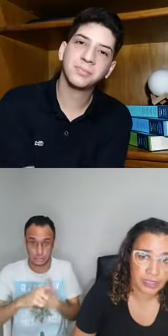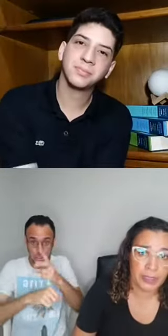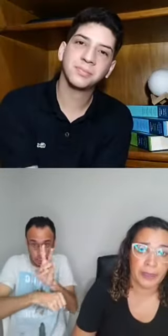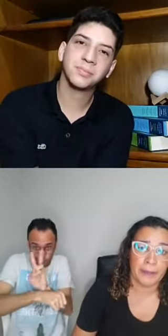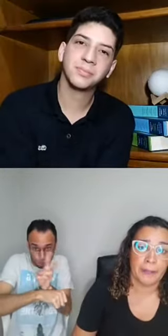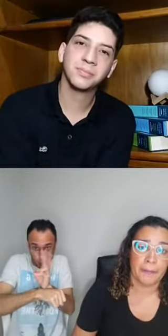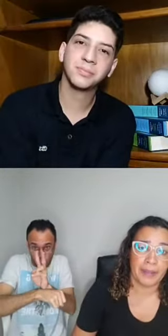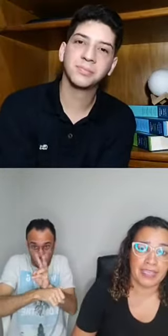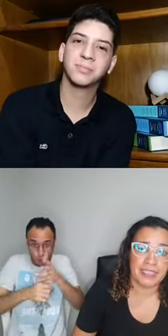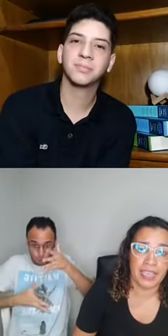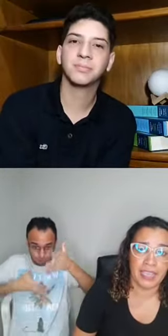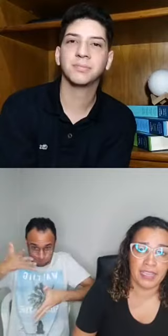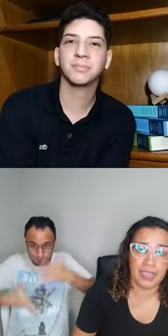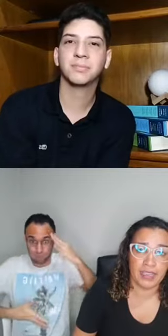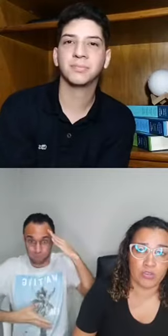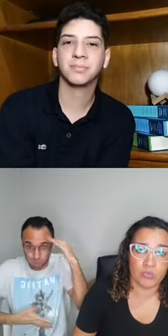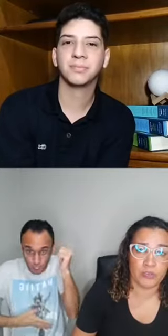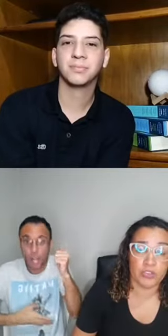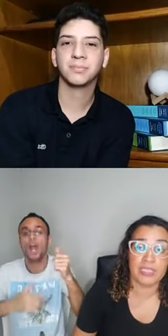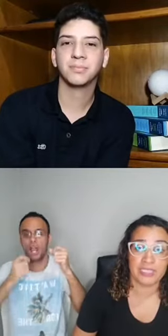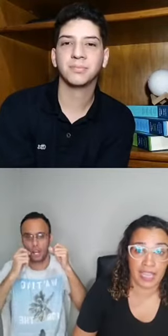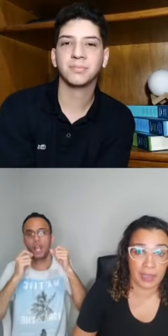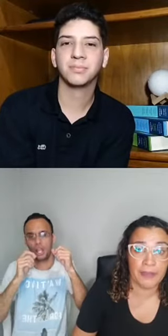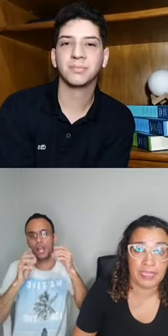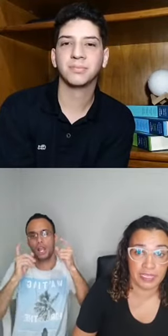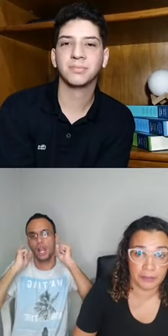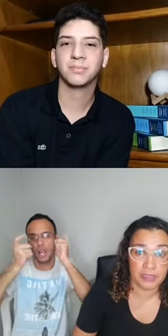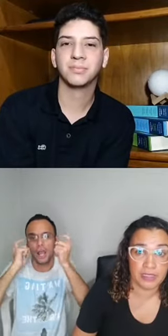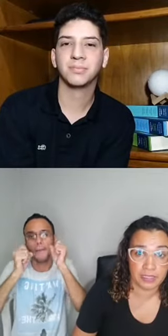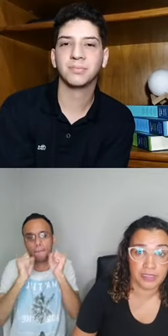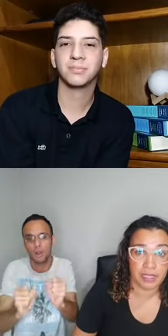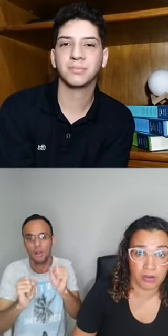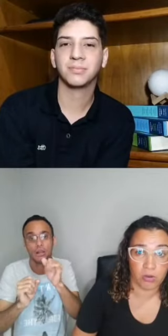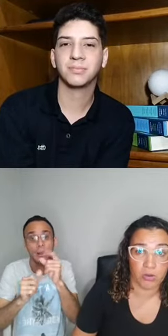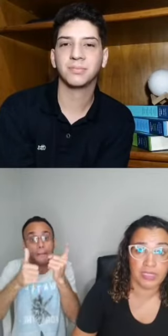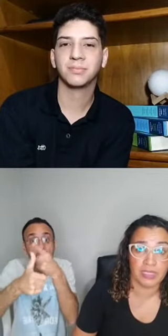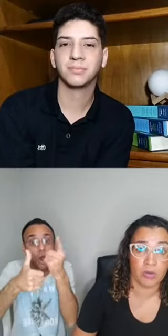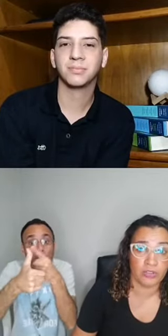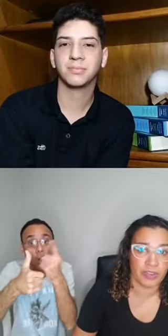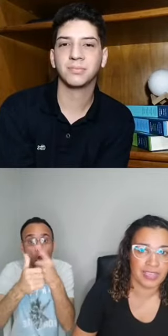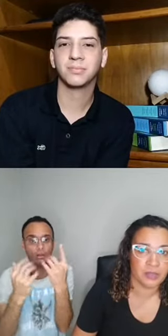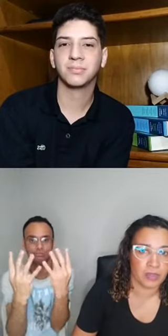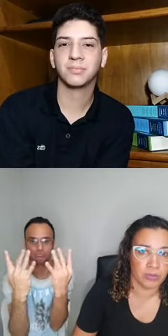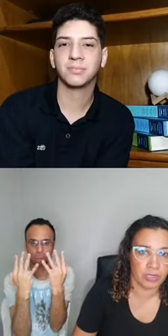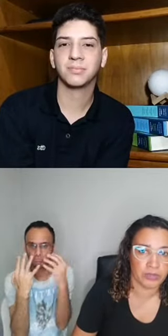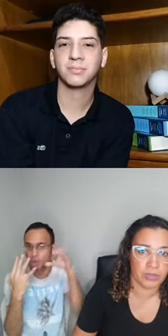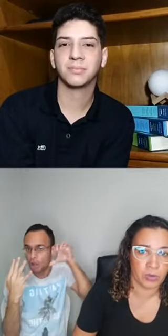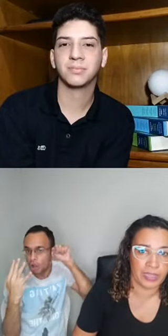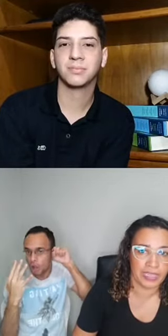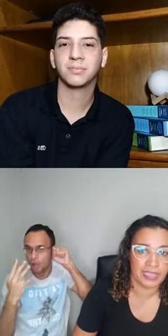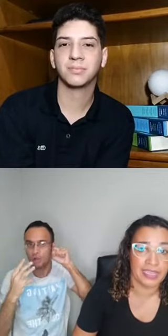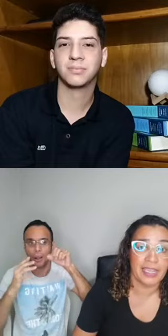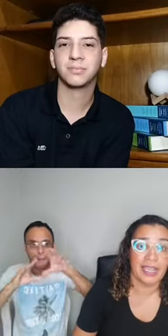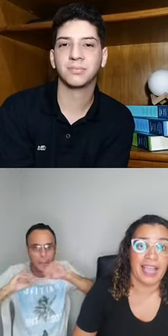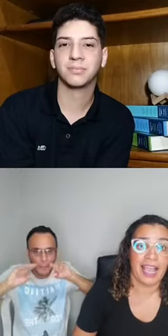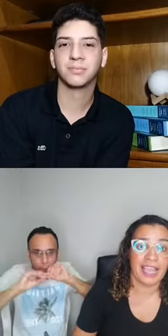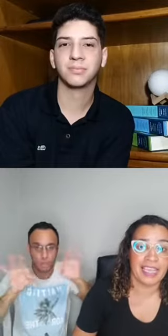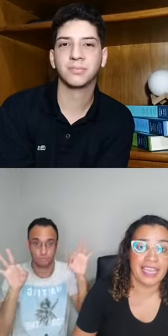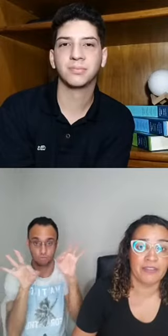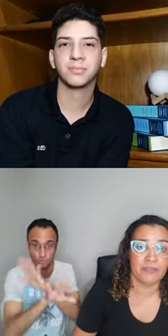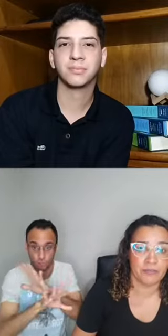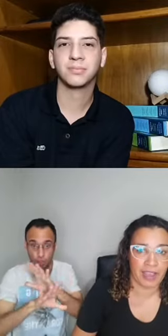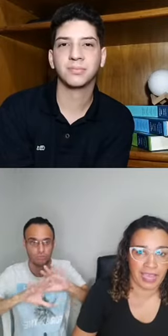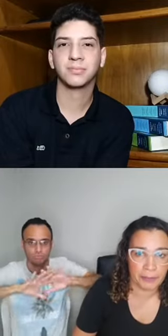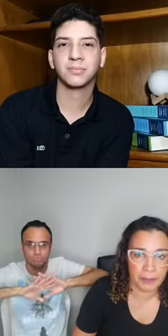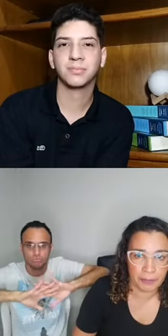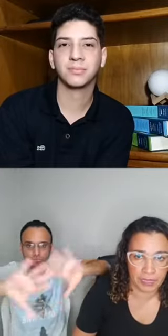infelizmente. Mas tem o supervisor que sabe Libras agora, então quando faz uma reunião assim, com ele, aí